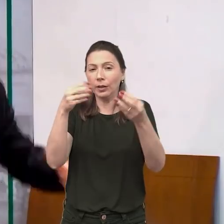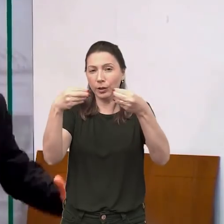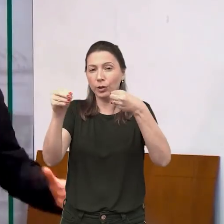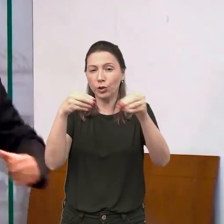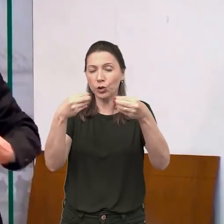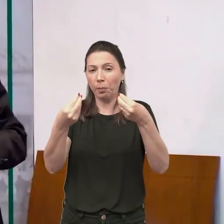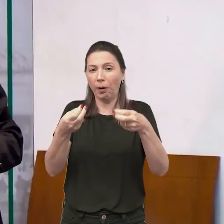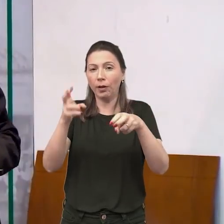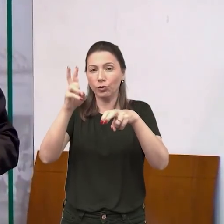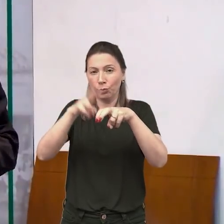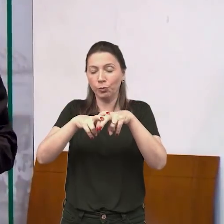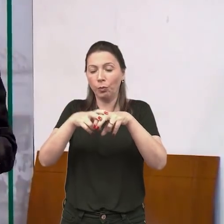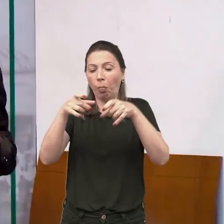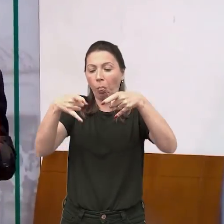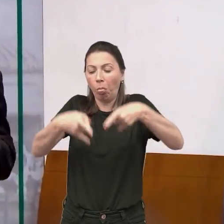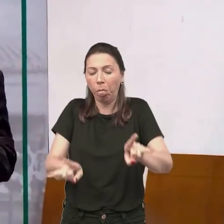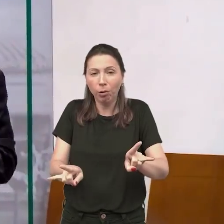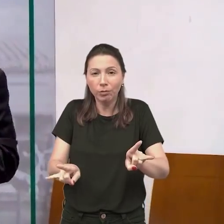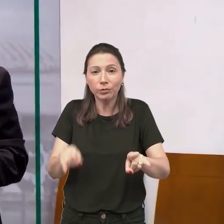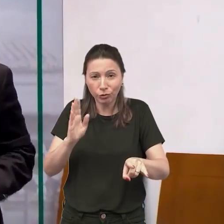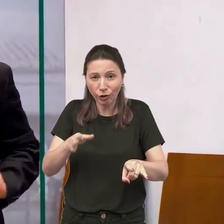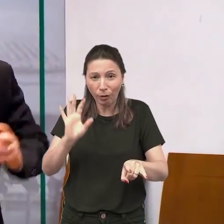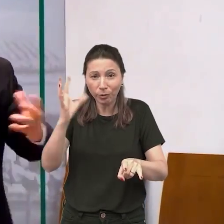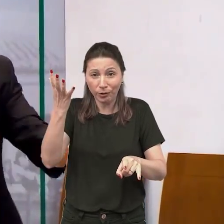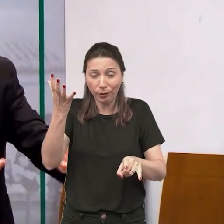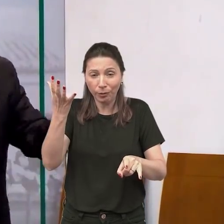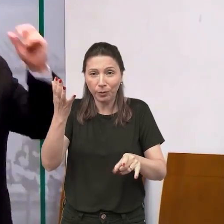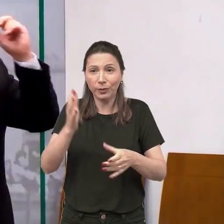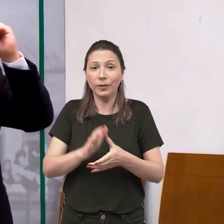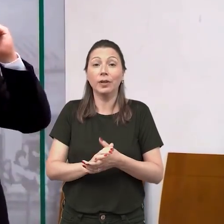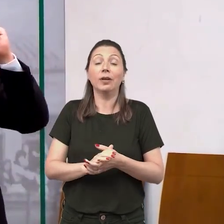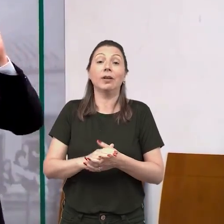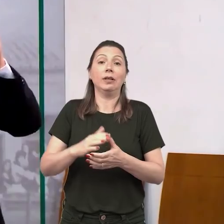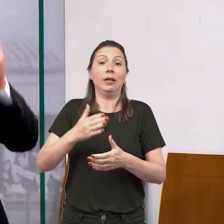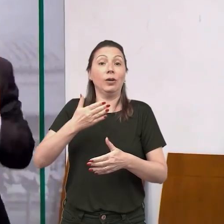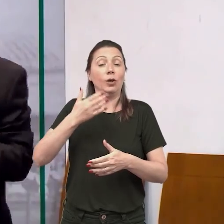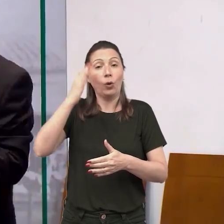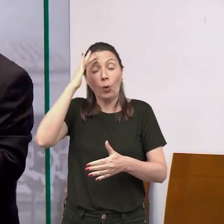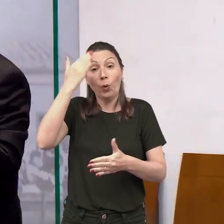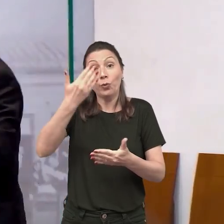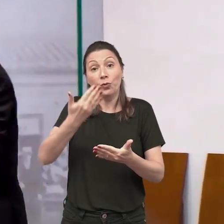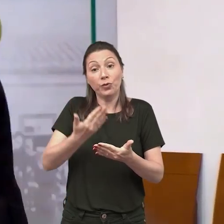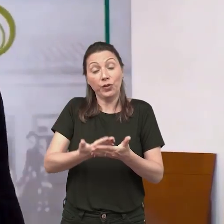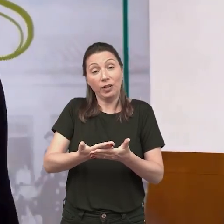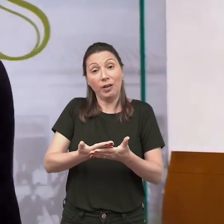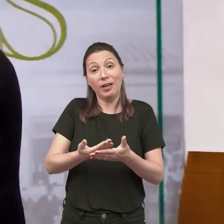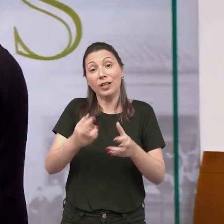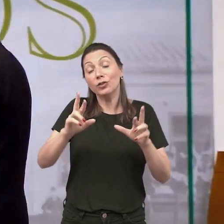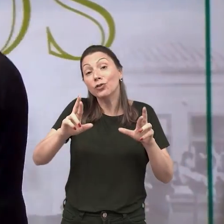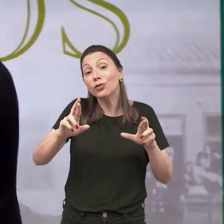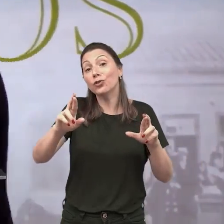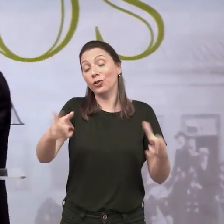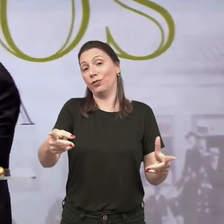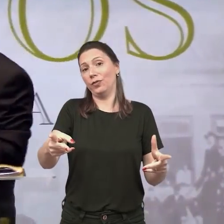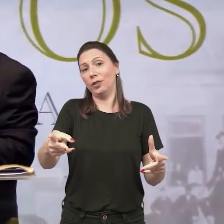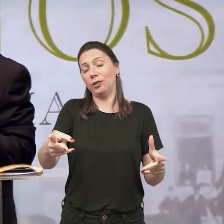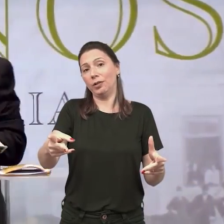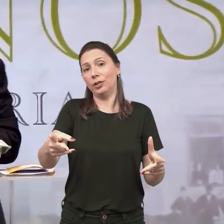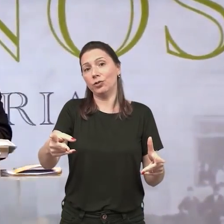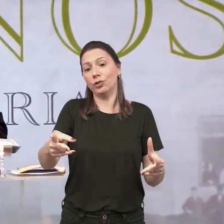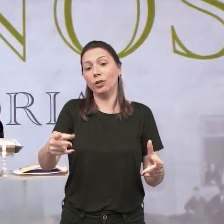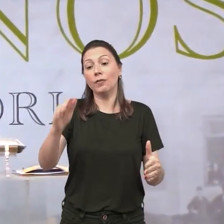né? Senta e quebra. Descansar, confiar aqui, é descansar sabendo